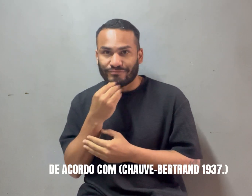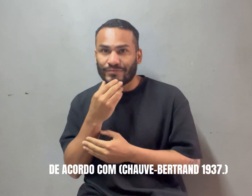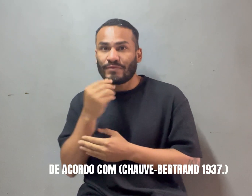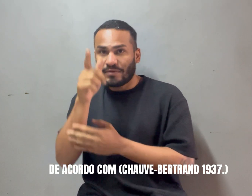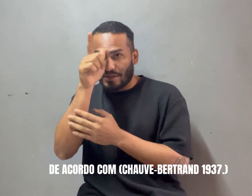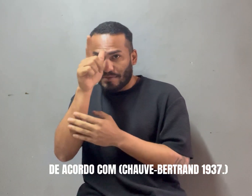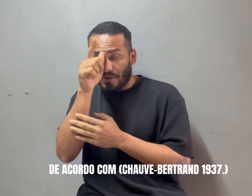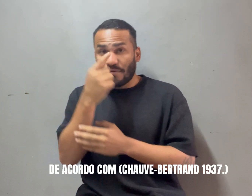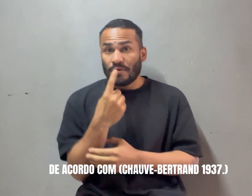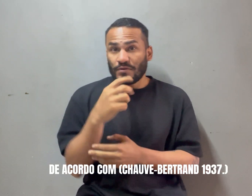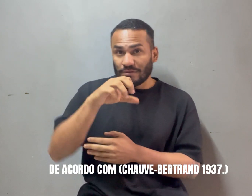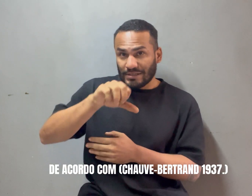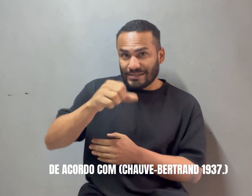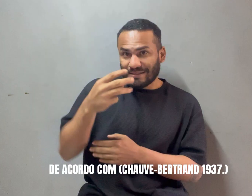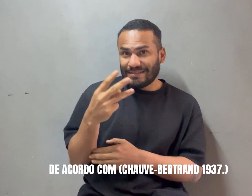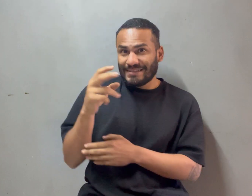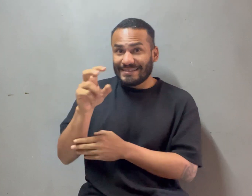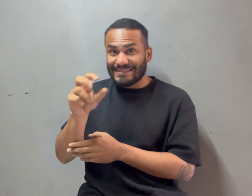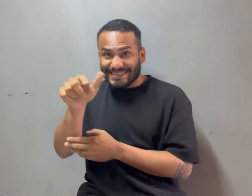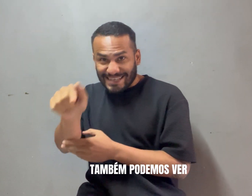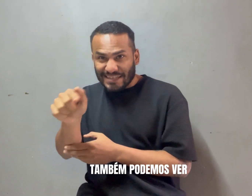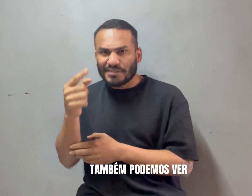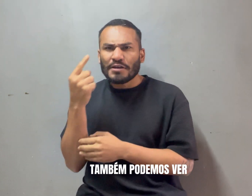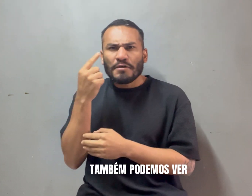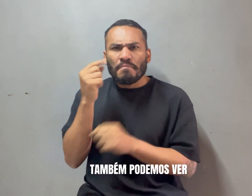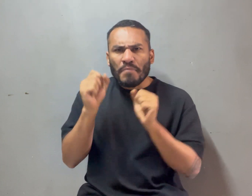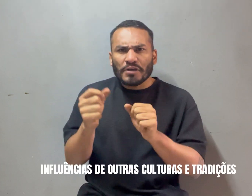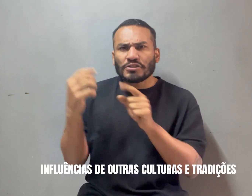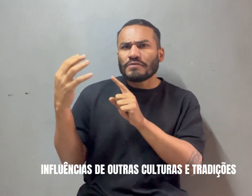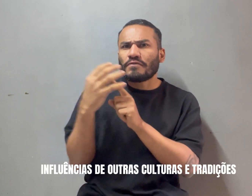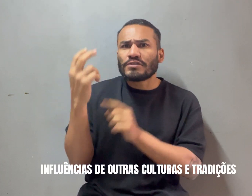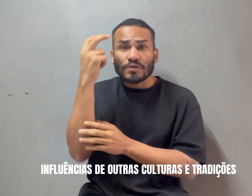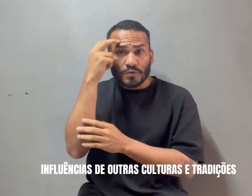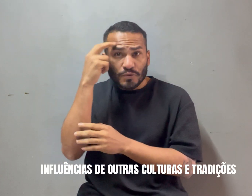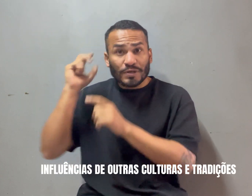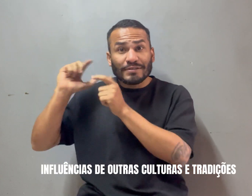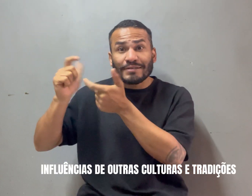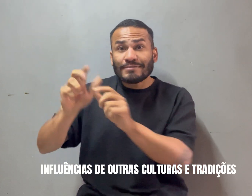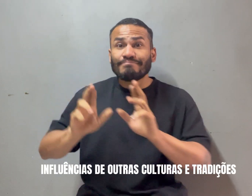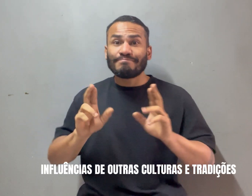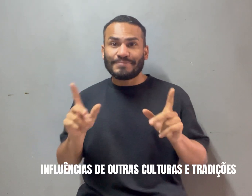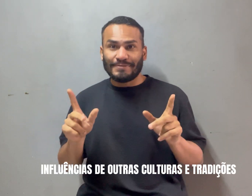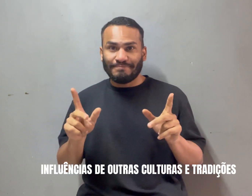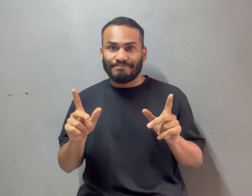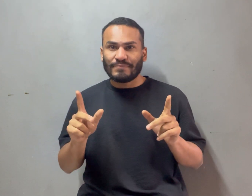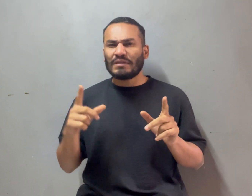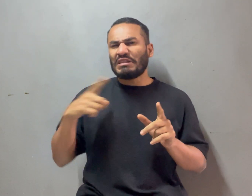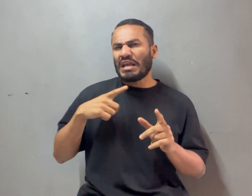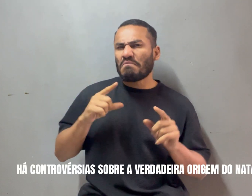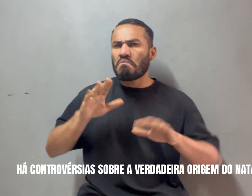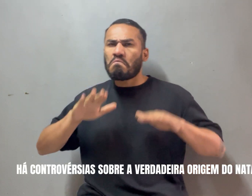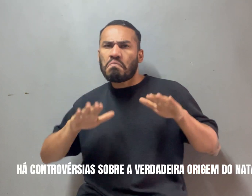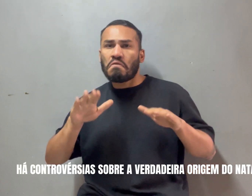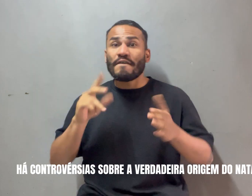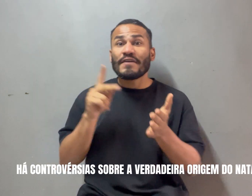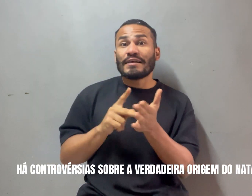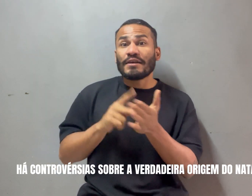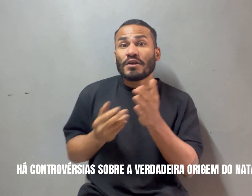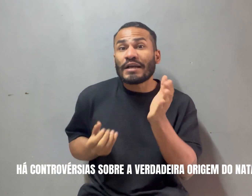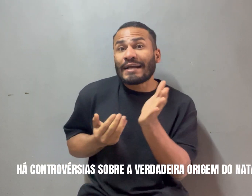Schuh-Bertrand, 1937, também podemos ver influências de outras culturas e tradições. Há controvérsias sobre a